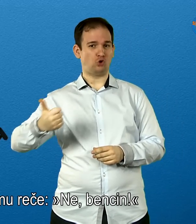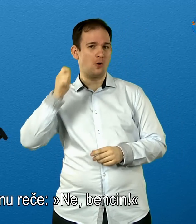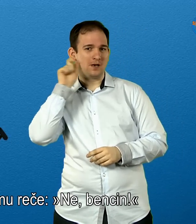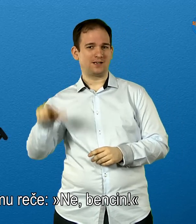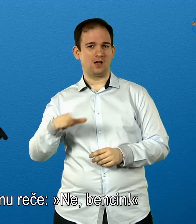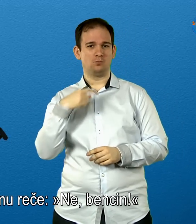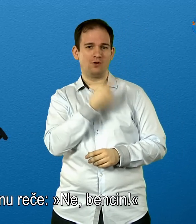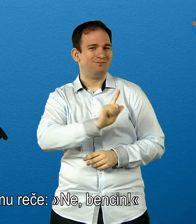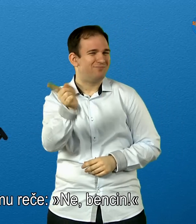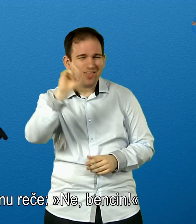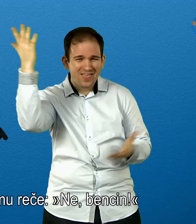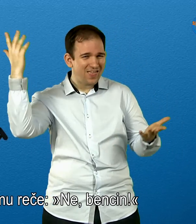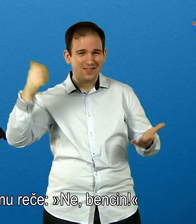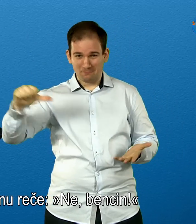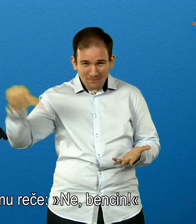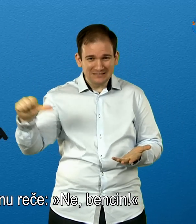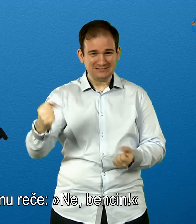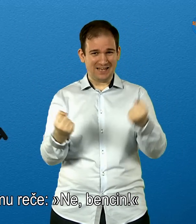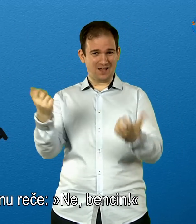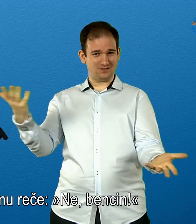Štoparka pa mu reče: "Ne, bencin."